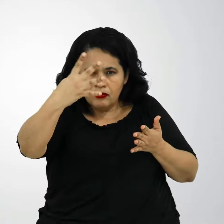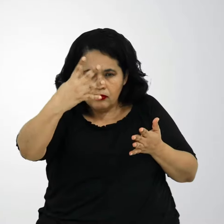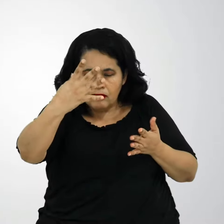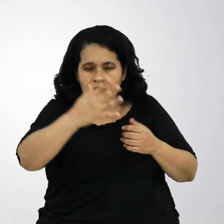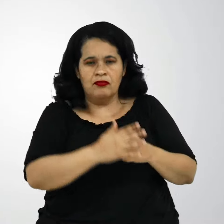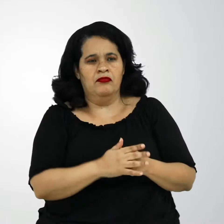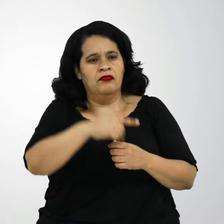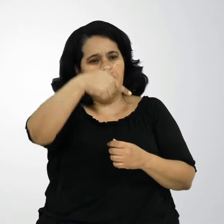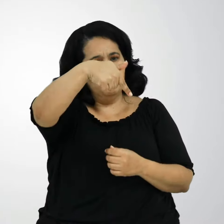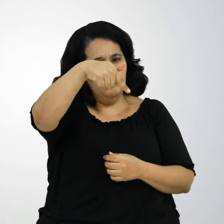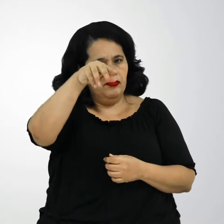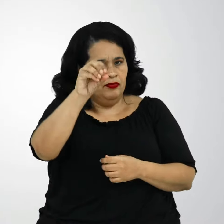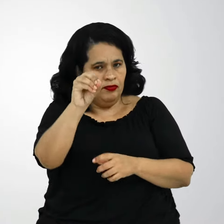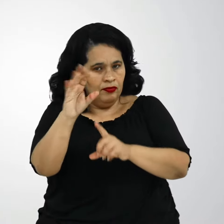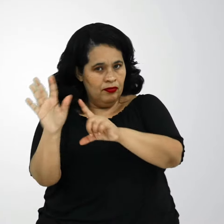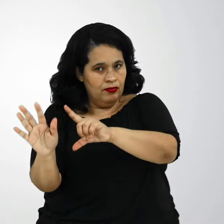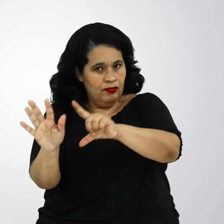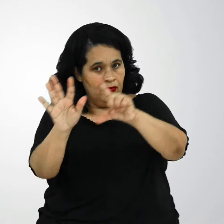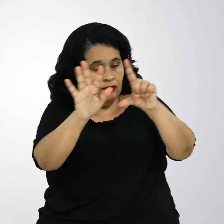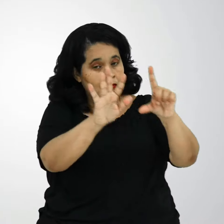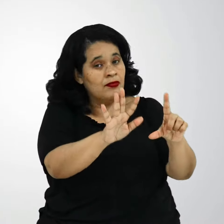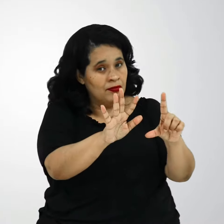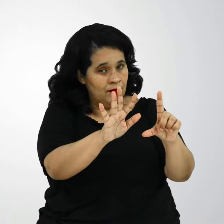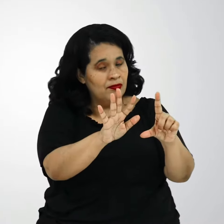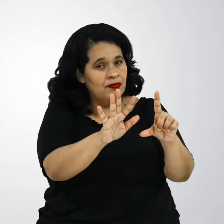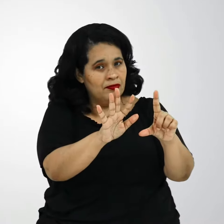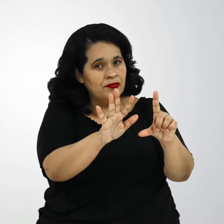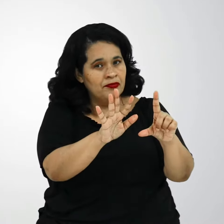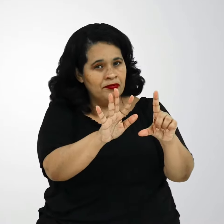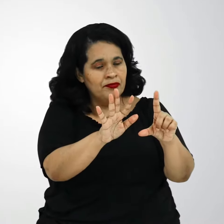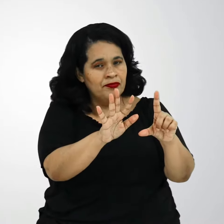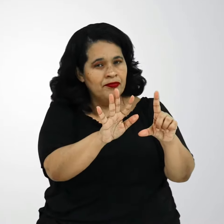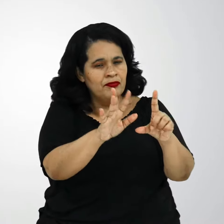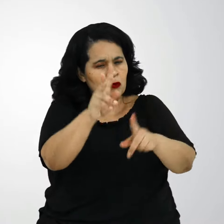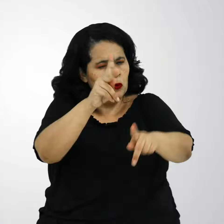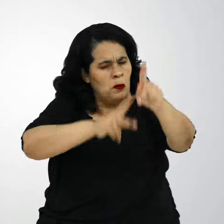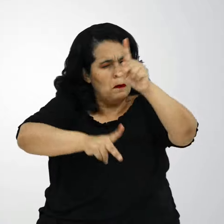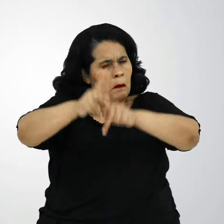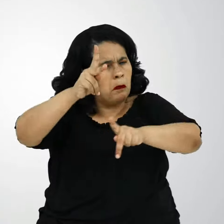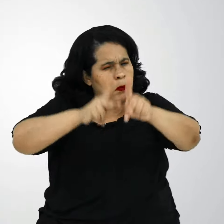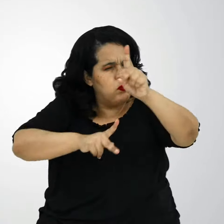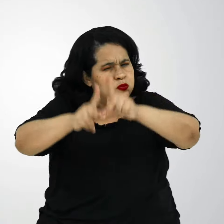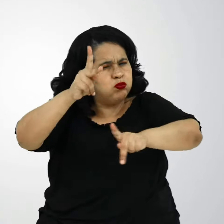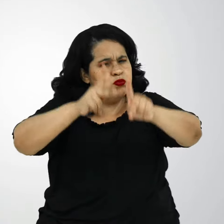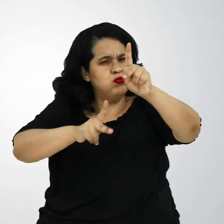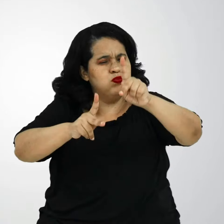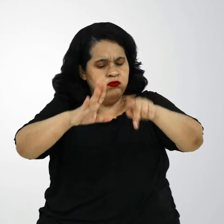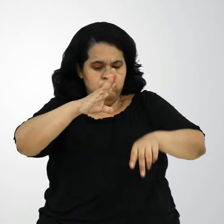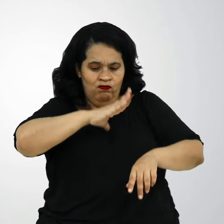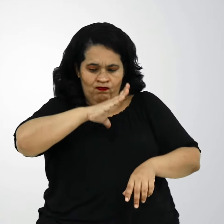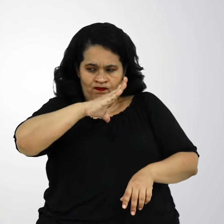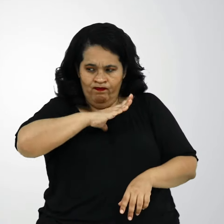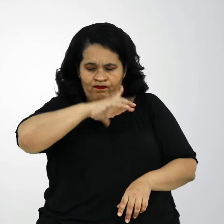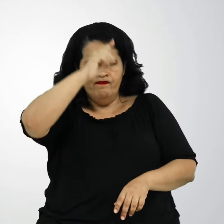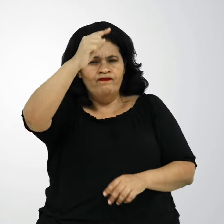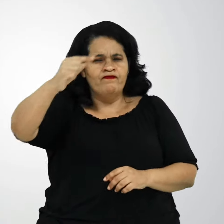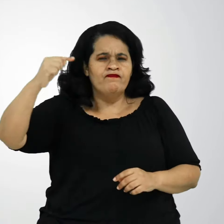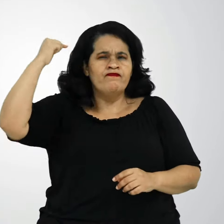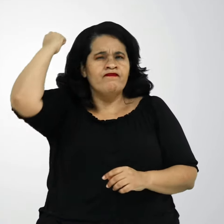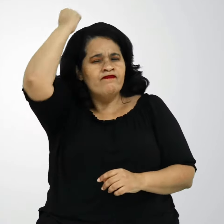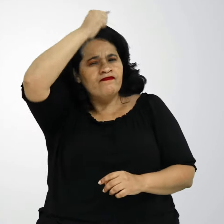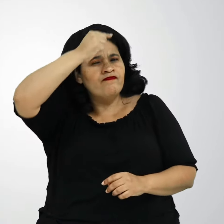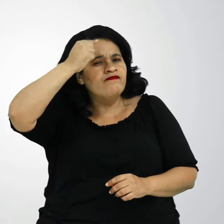estão determinadas sobre o teu povo e sobre a tua santa cidade, para extinguir a